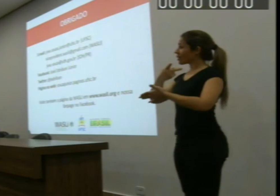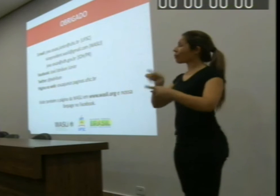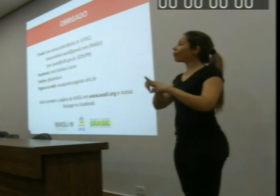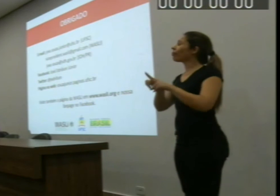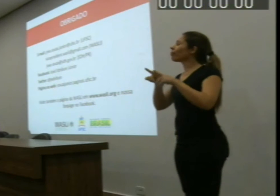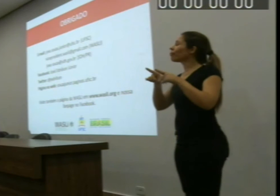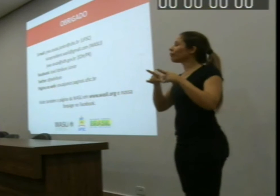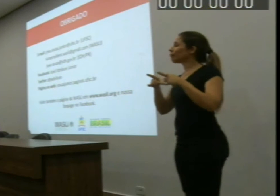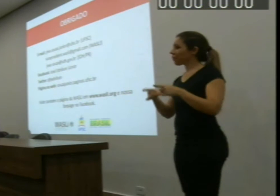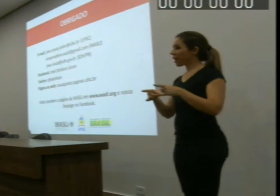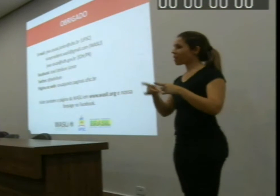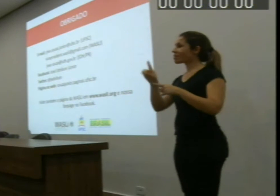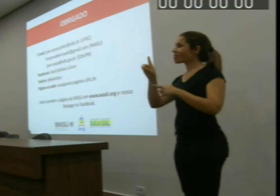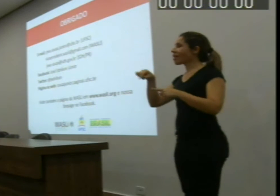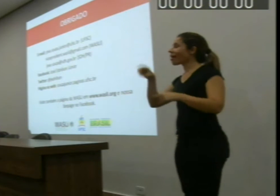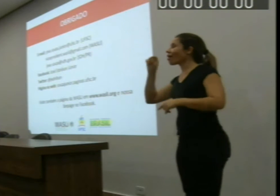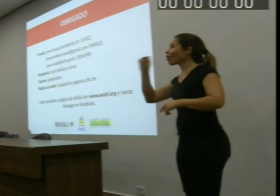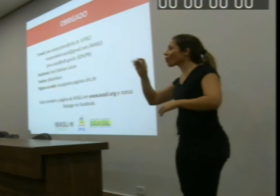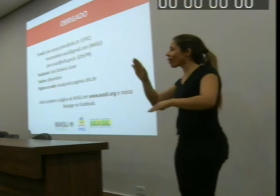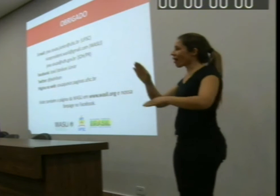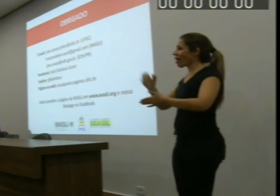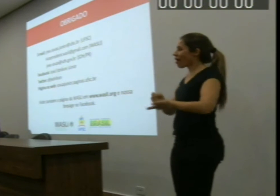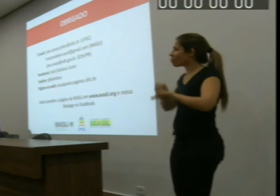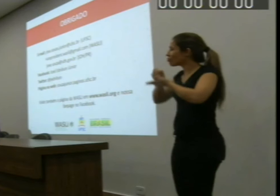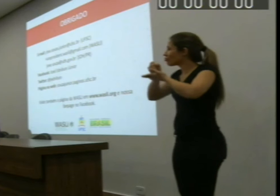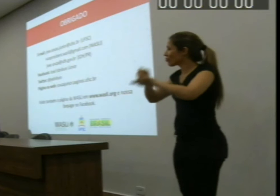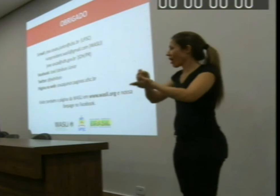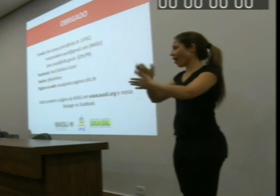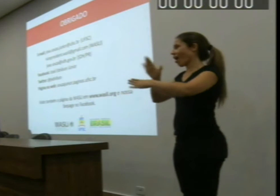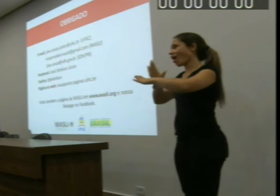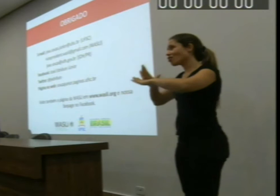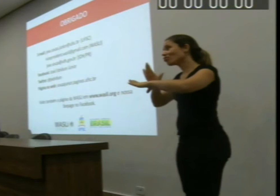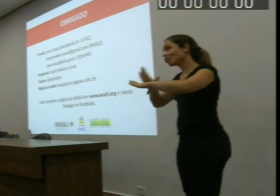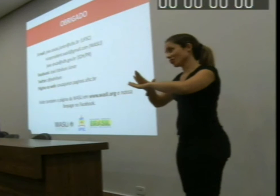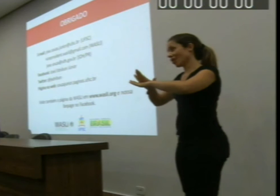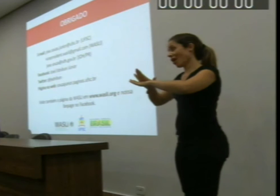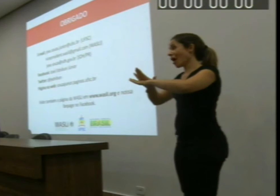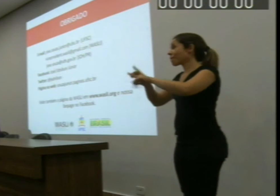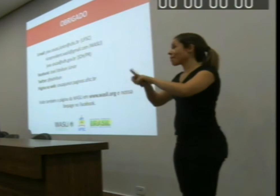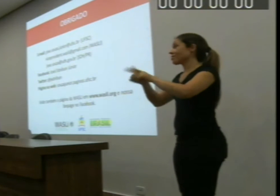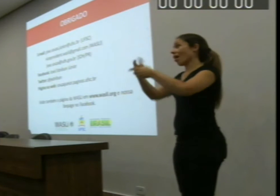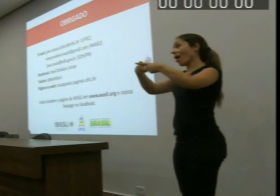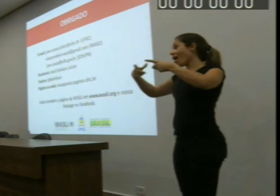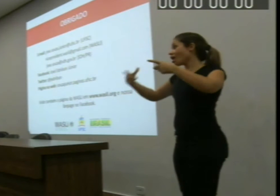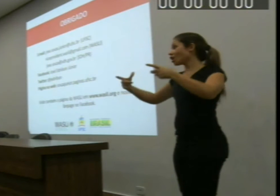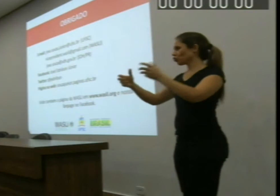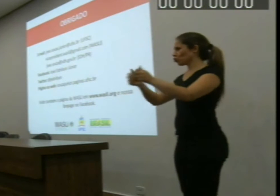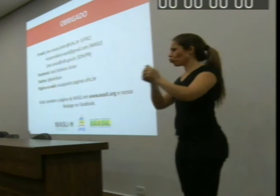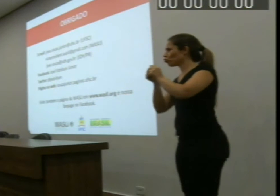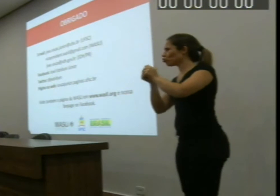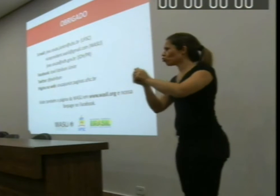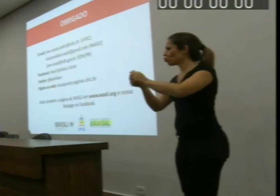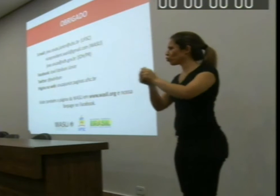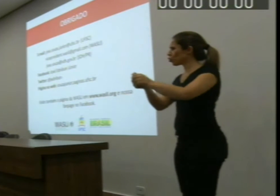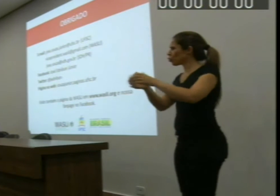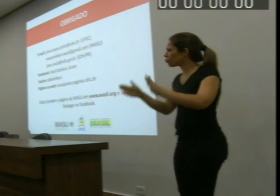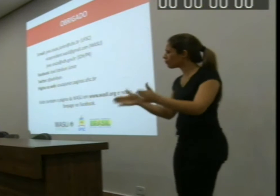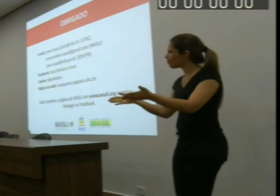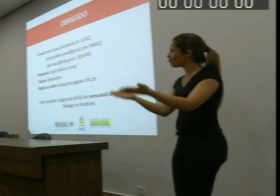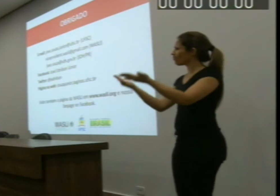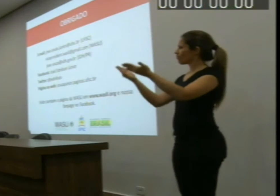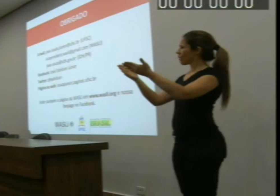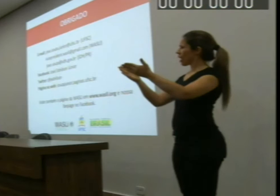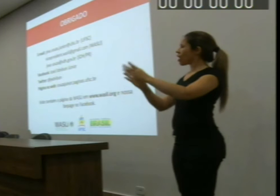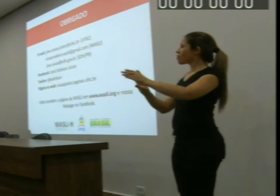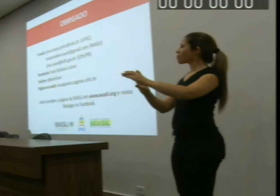é acompanhar mas acompanhar no sentido Mais amplo do que é acompanhar é estar junto é participar da formação da pessoa